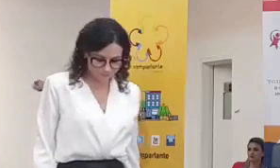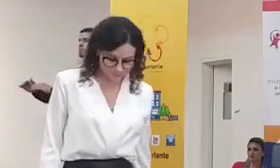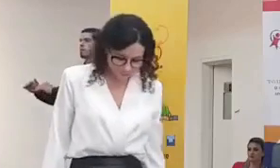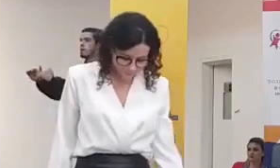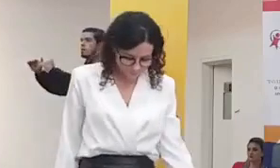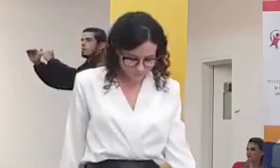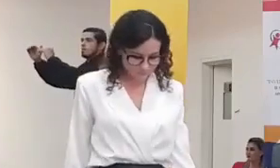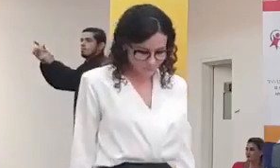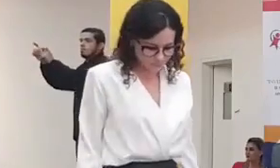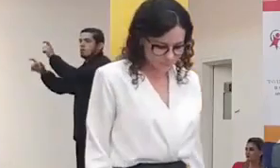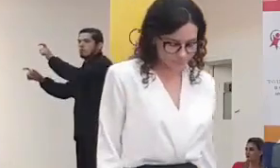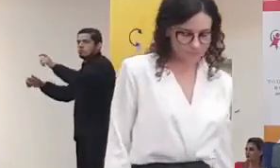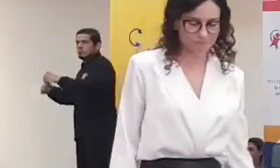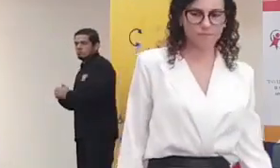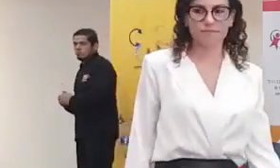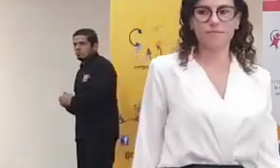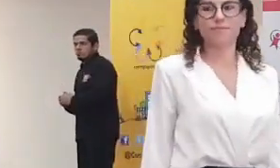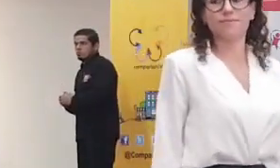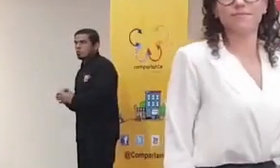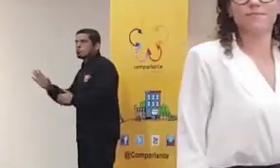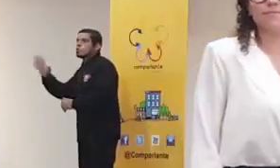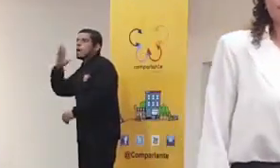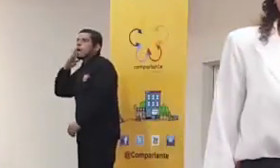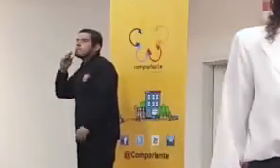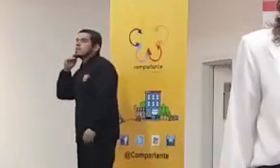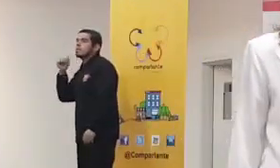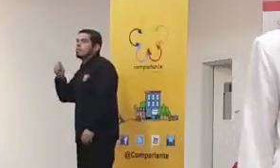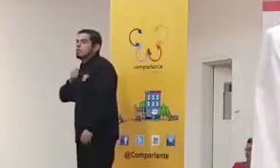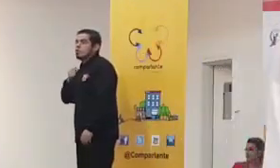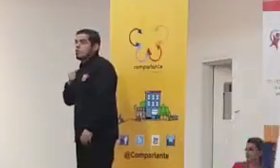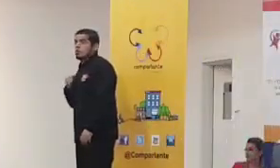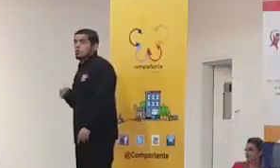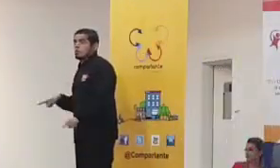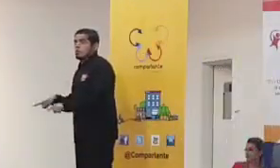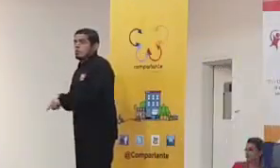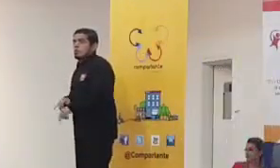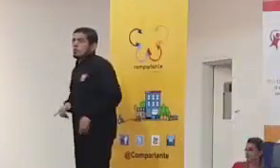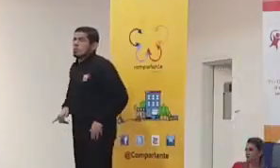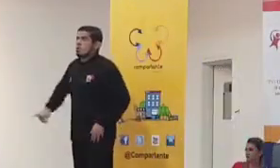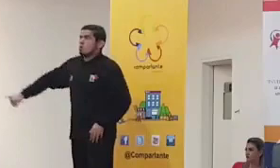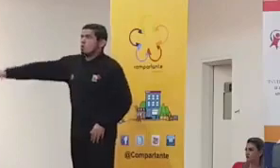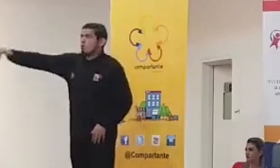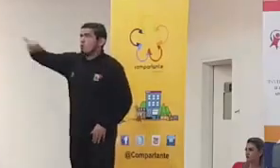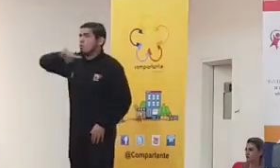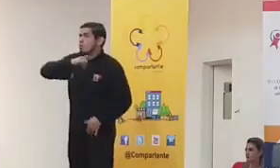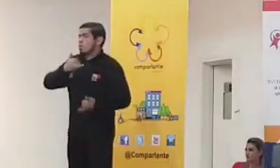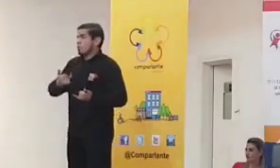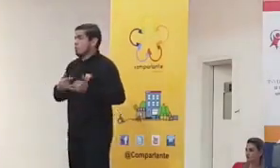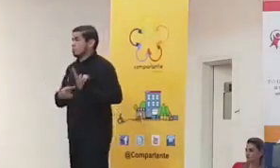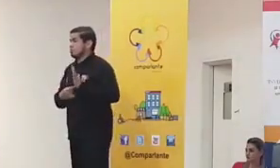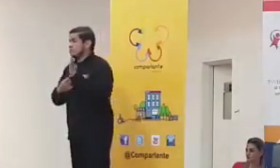seres humanos. Porque tienen una historia que contar. Así como todos los que nos hemos sentado aquí hoy.